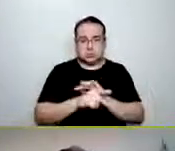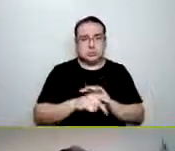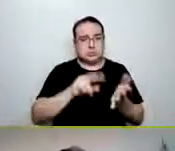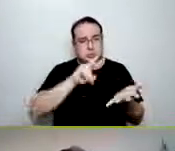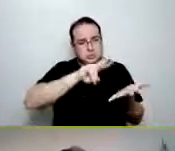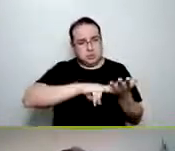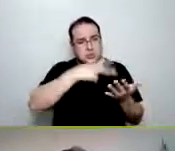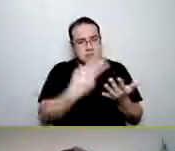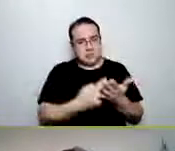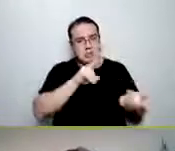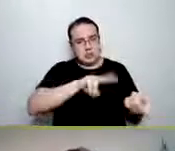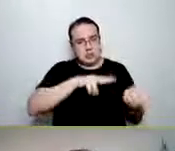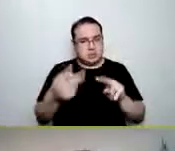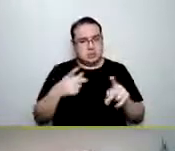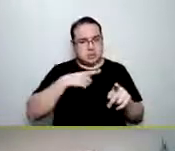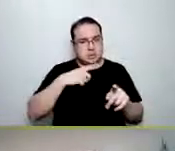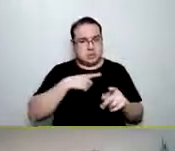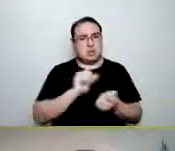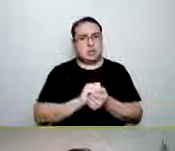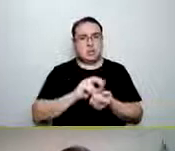transcrição e tradução.